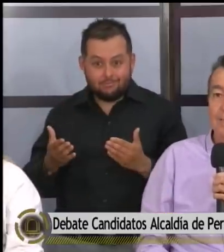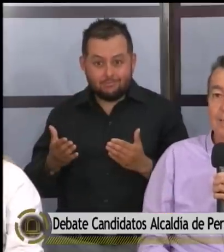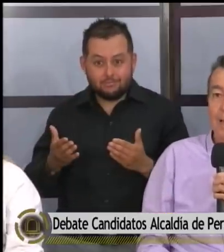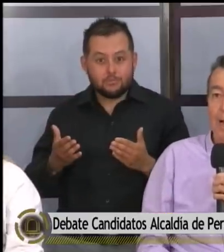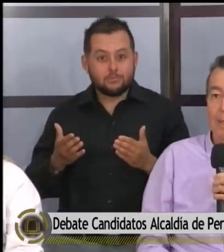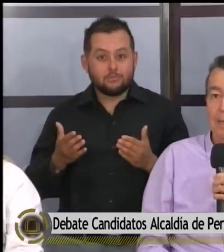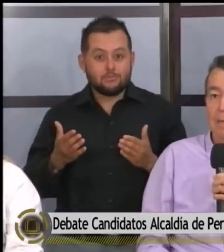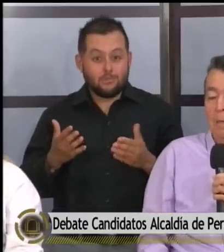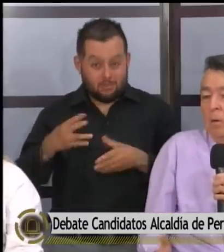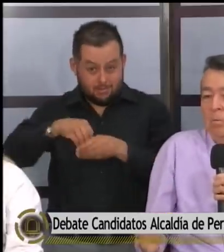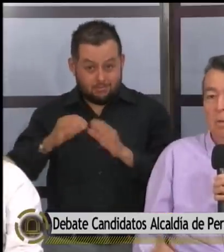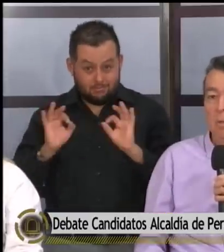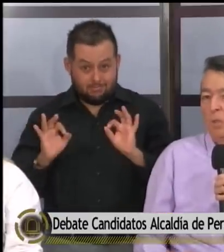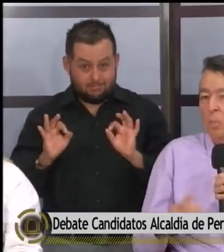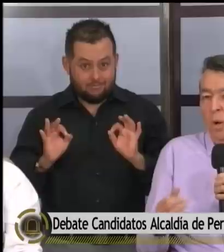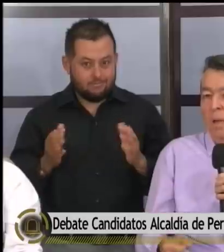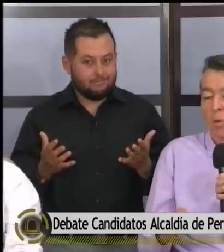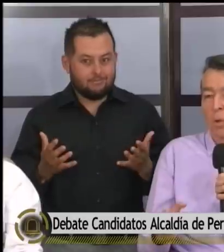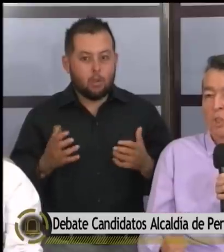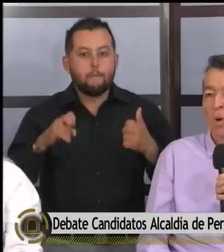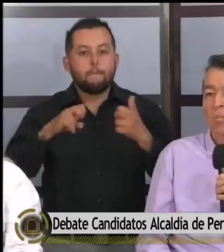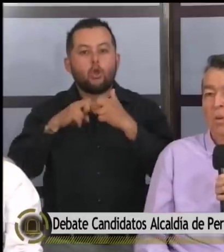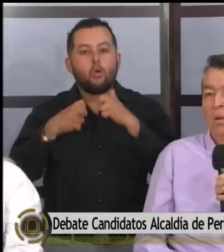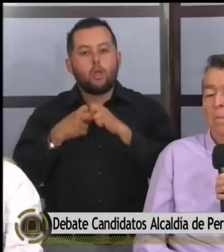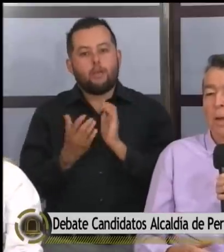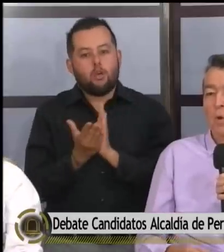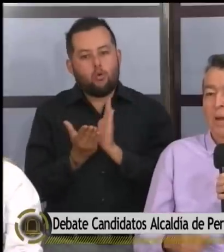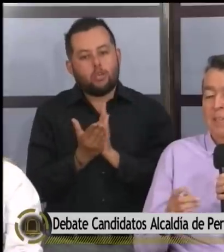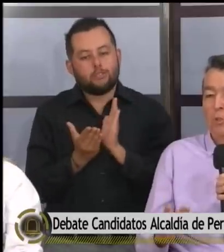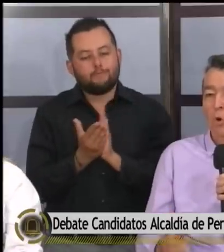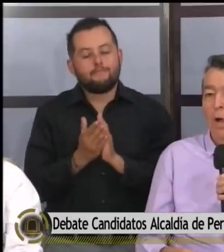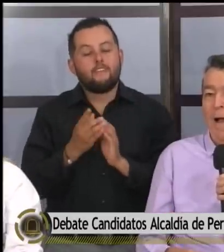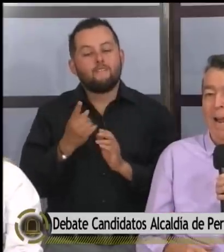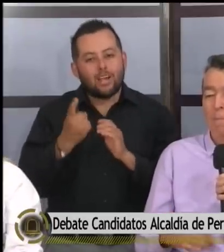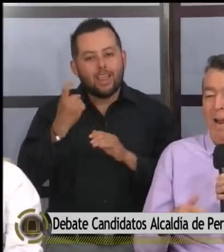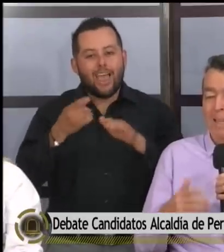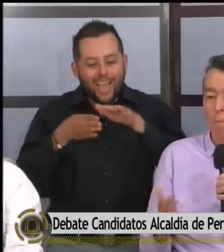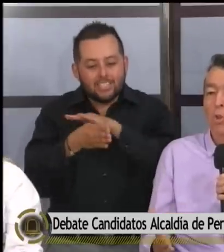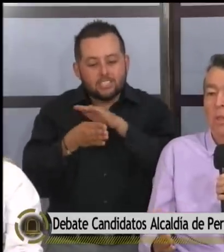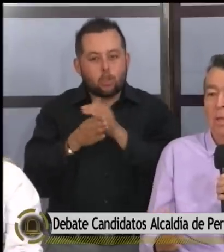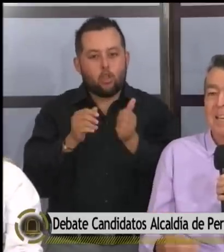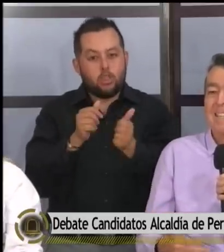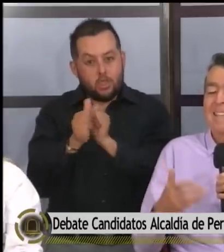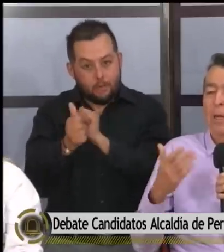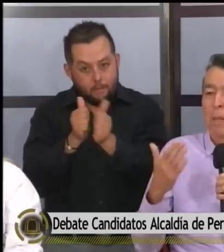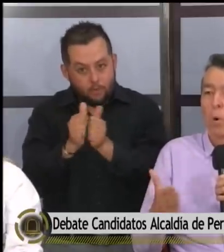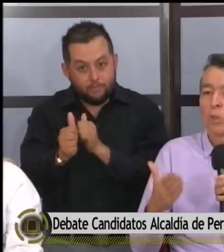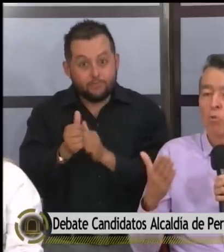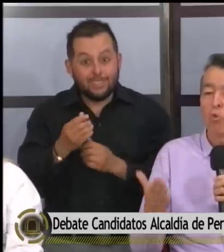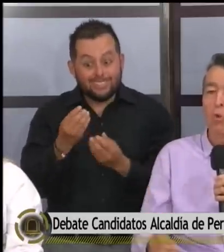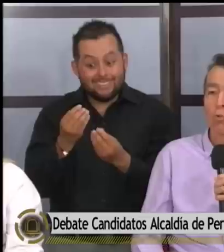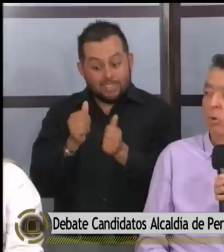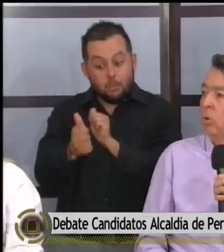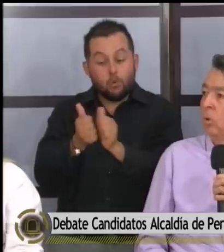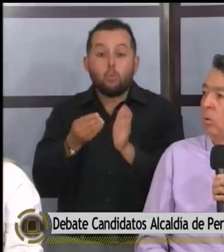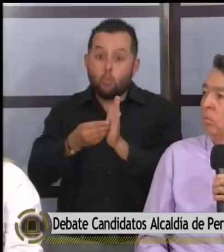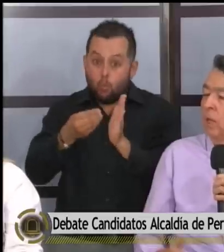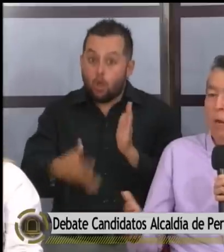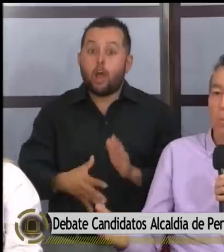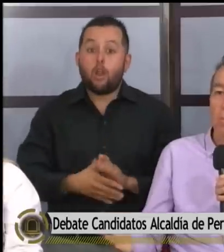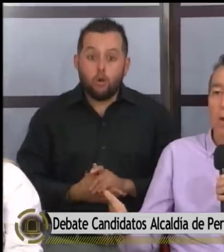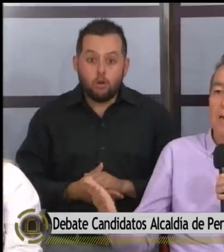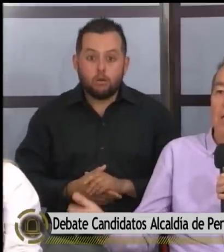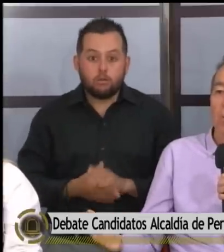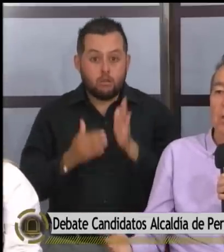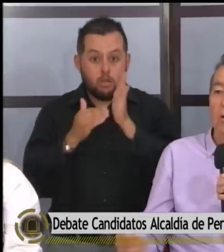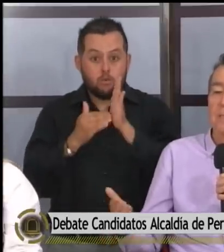Bautista Las Hayas en la casa, ¿no? Es un problema de educación, mayor acceso al deporte. Es que hacer deporte es costoso. Tener,